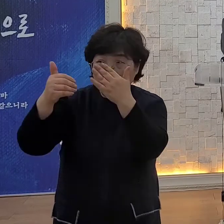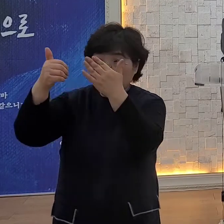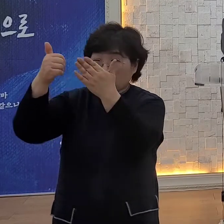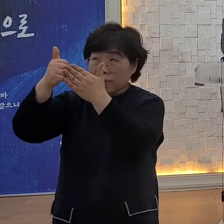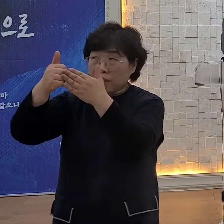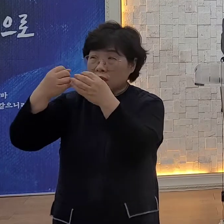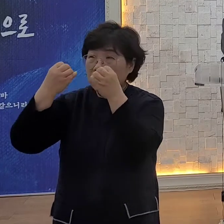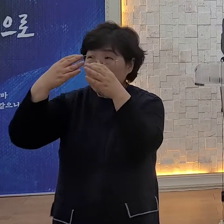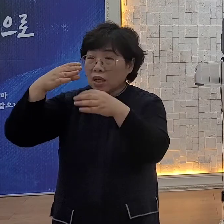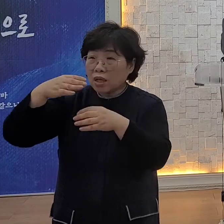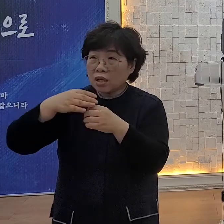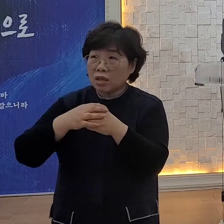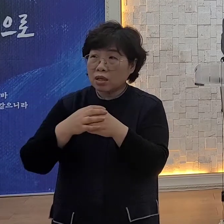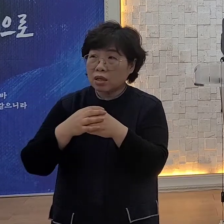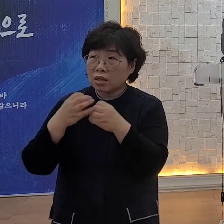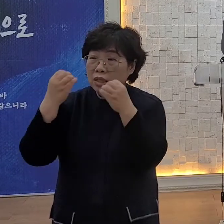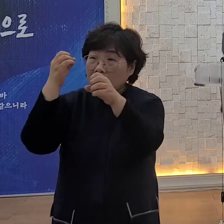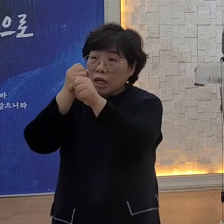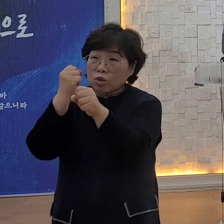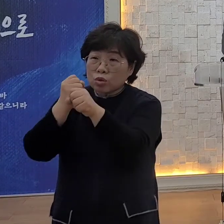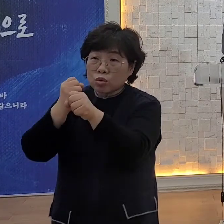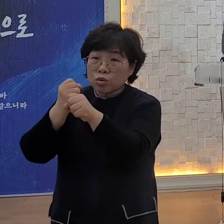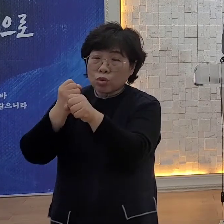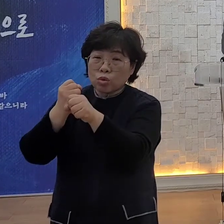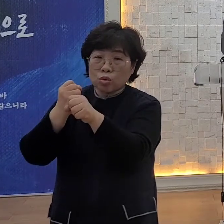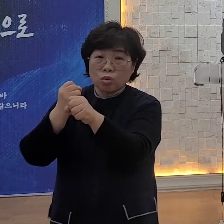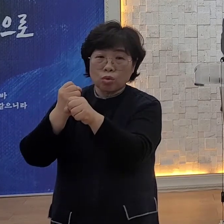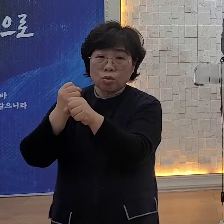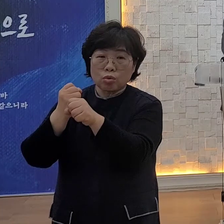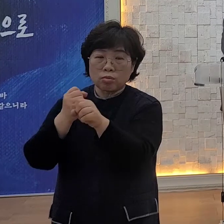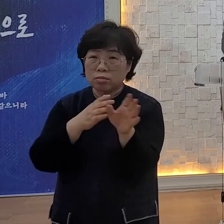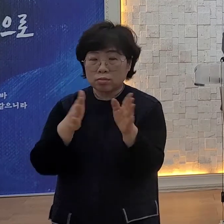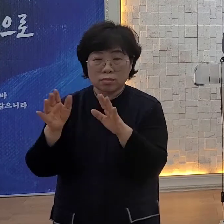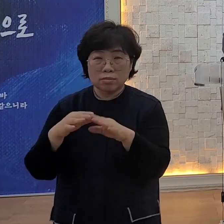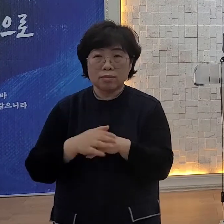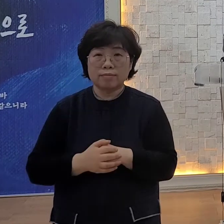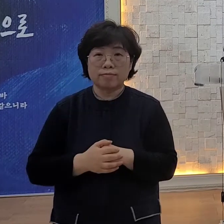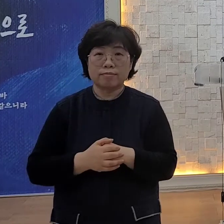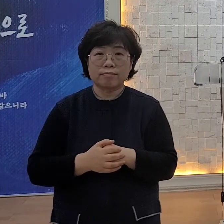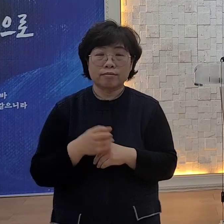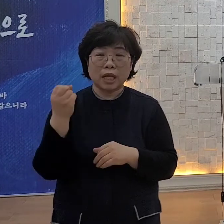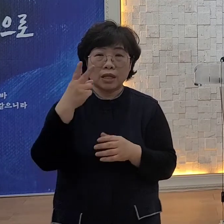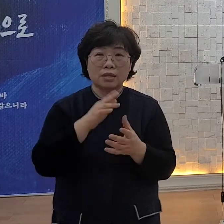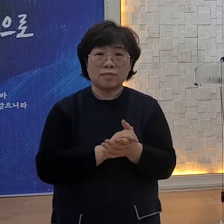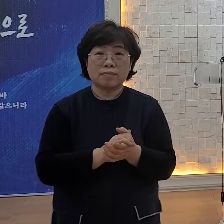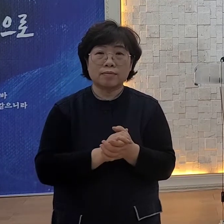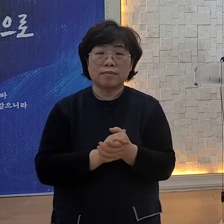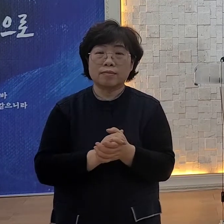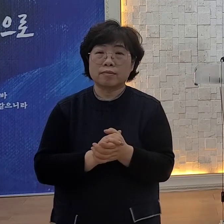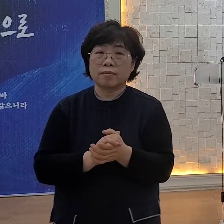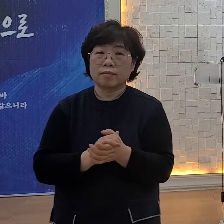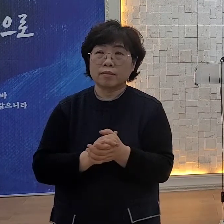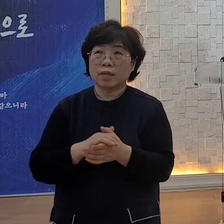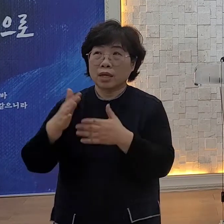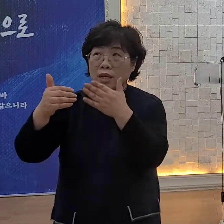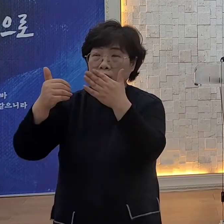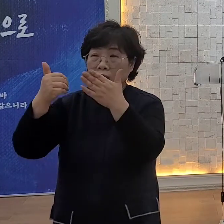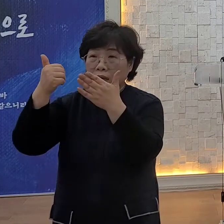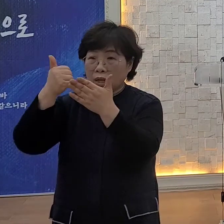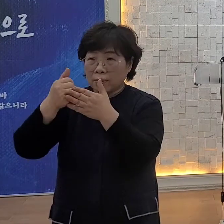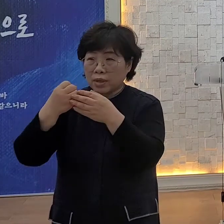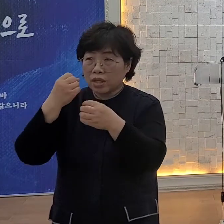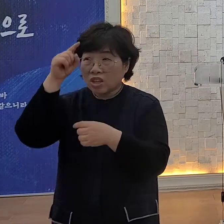태초에 하나님이 천지를 창조하시니라고 했잖아요. 이 천지 만물을 만드실 때에 거기에 맞는 다 사용법이